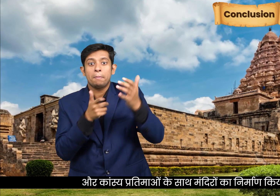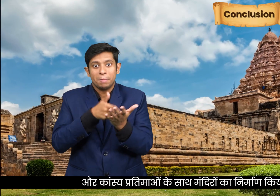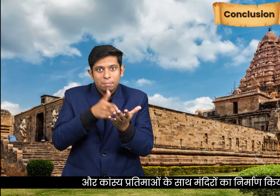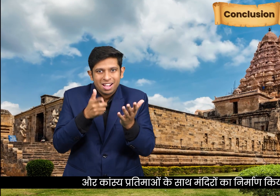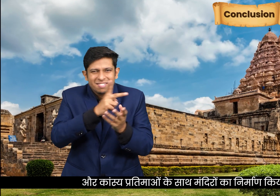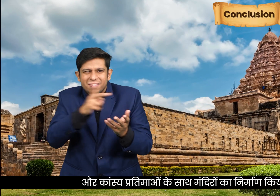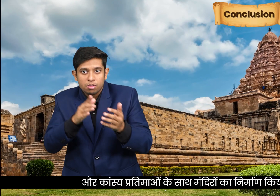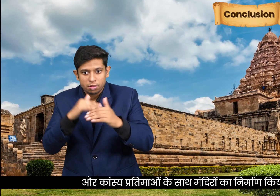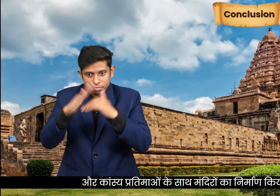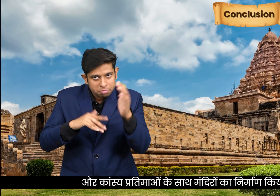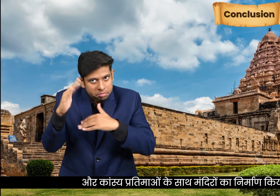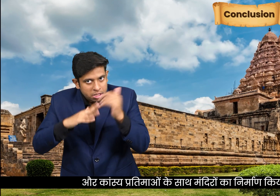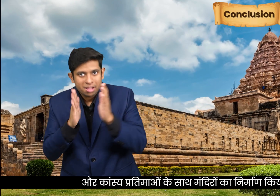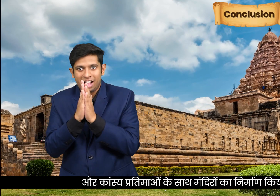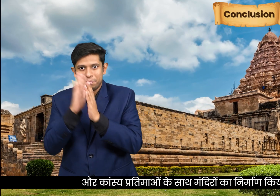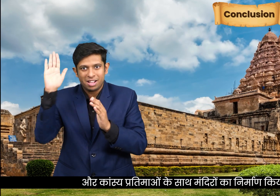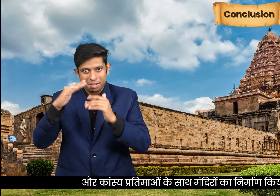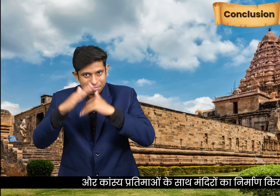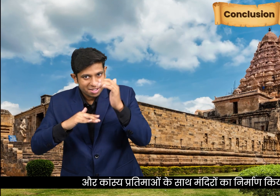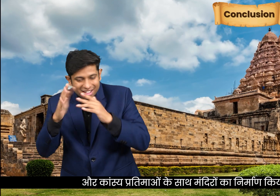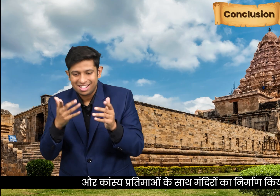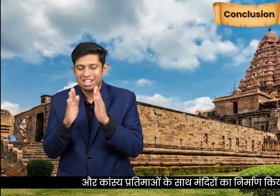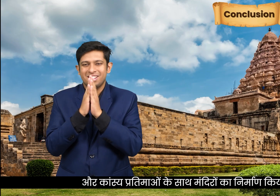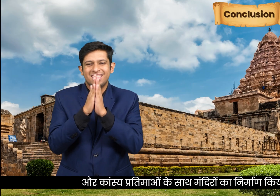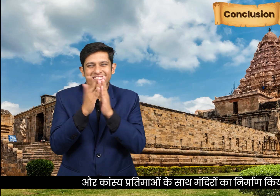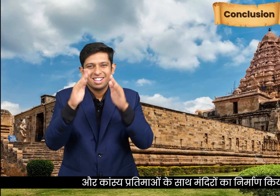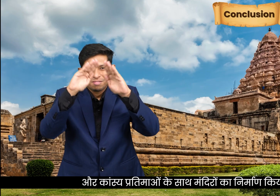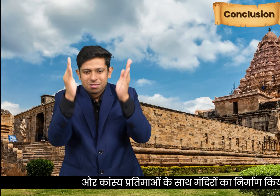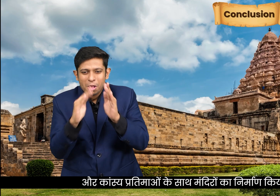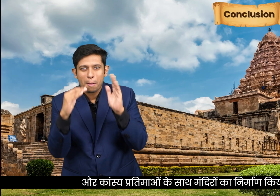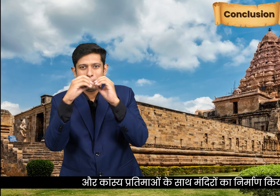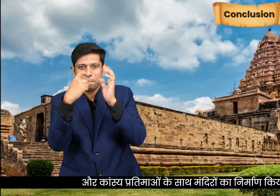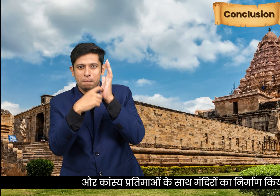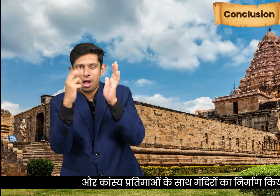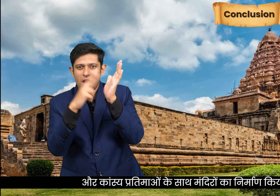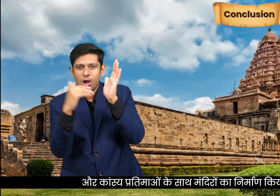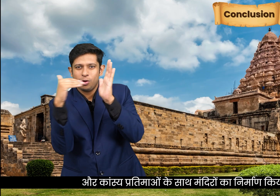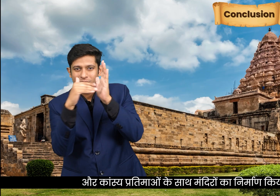कांस्य प्रतिमाओं के साथ मंदिरों का निर्माण किया।